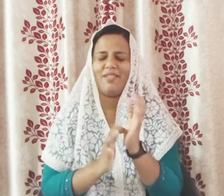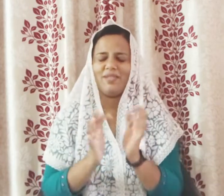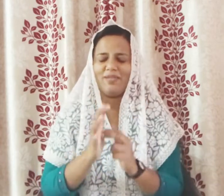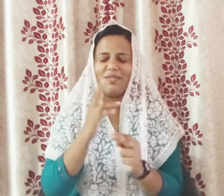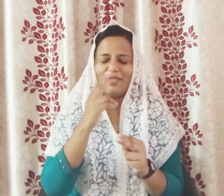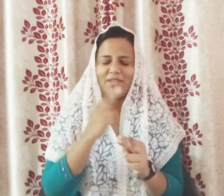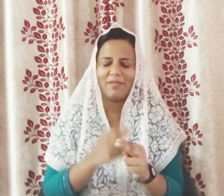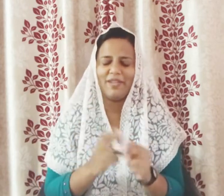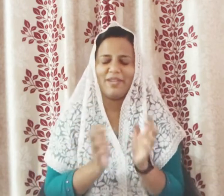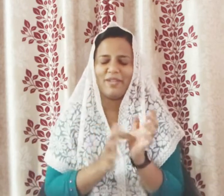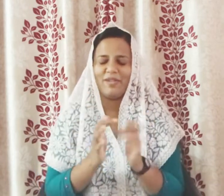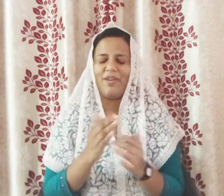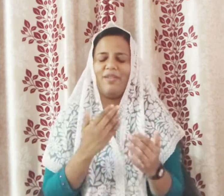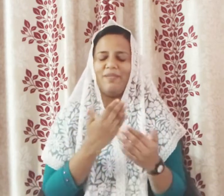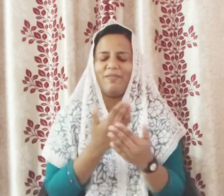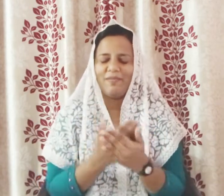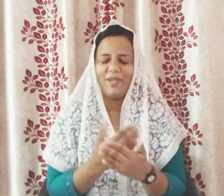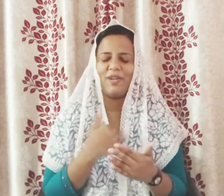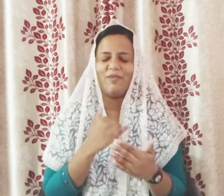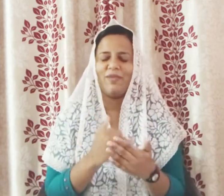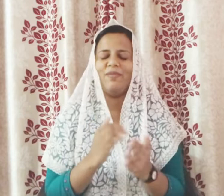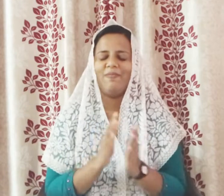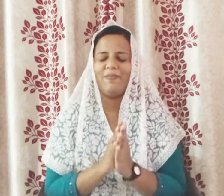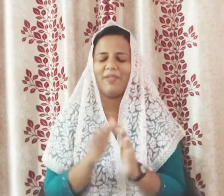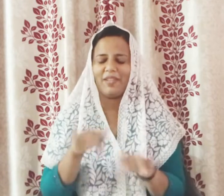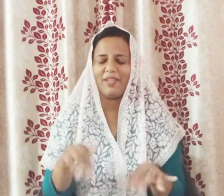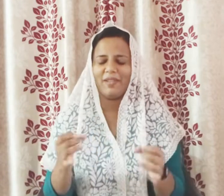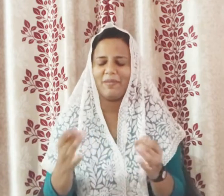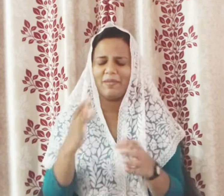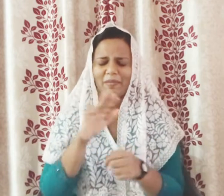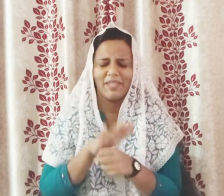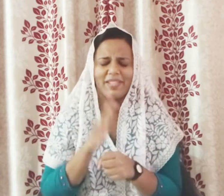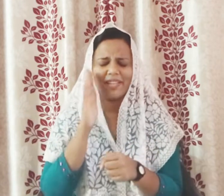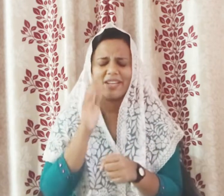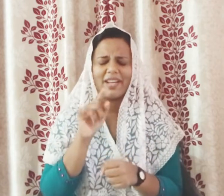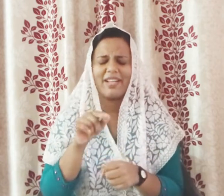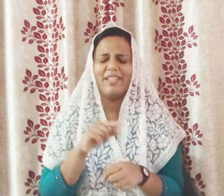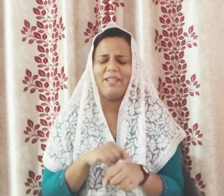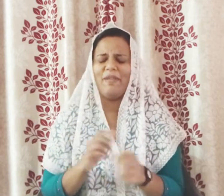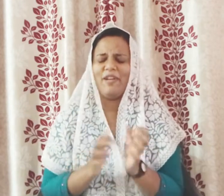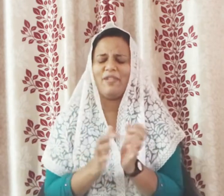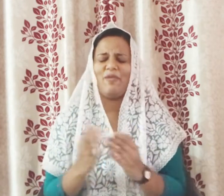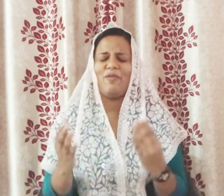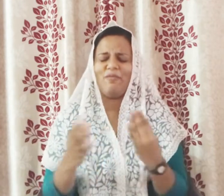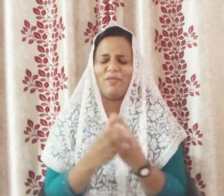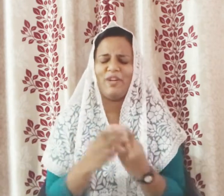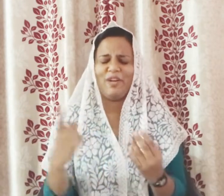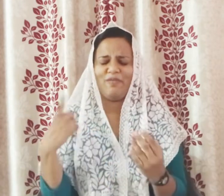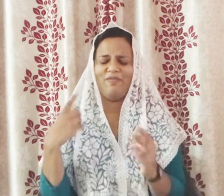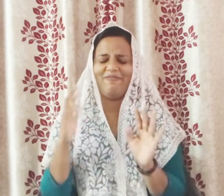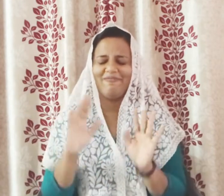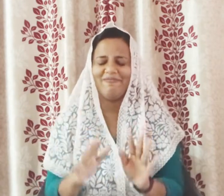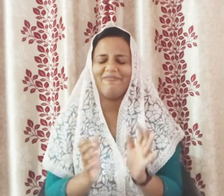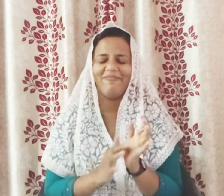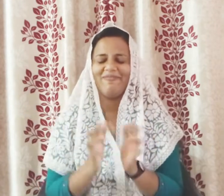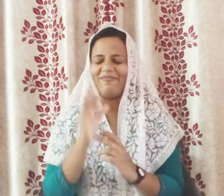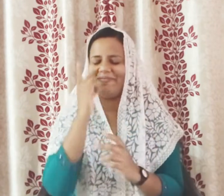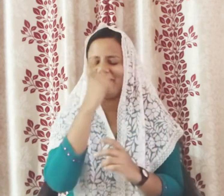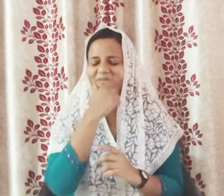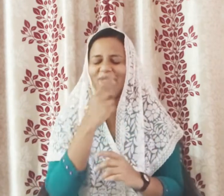ക്രിസ്തുവിൻ്റെ നാമത്തിൽ ഞങ്ങൾ ആ പാദപീഠത്തിലേക്ക് അടുത്തു വരുന്നു. കർത്താവേ, ഈ പ്രഭാത സന്ദേശത്തിലൂടെ ഞങ്ങൾ അങ്ങയുടെ അടുക്കലേക്ക് അടുത്ത് വന്ന് ഞങ്ങൾ ഒരുമിച്ച് പൊന്മുഖത്തോട്ട്